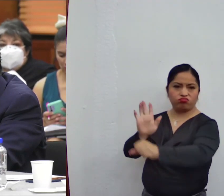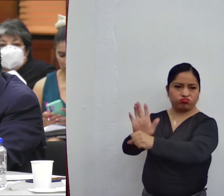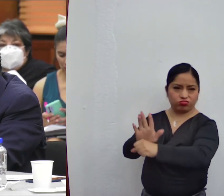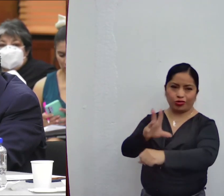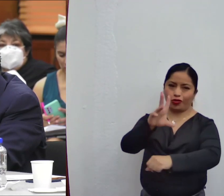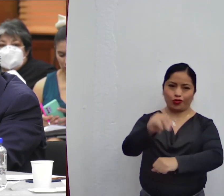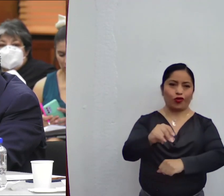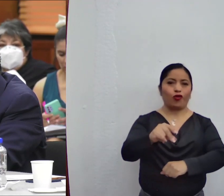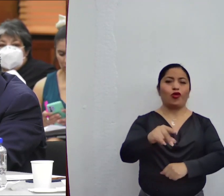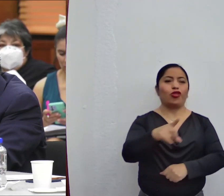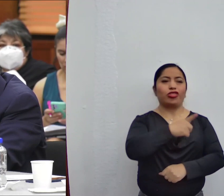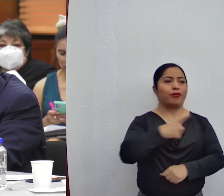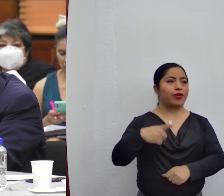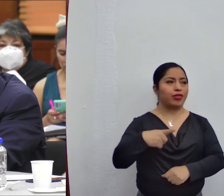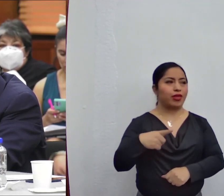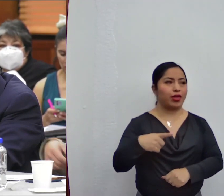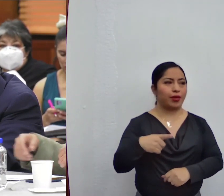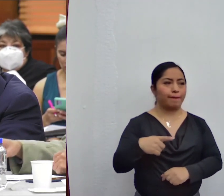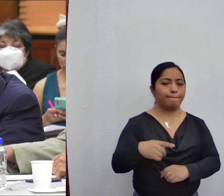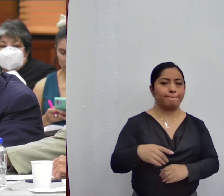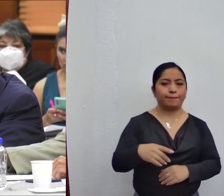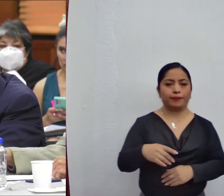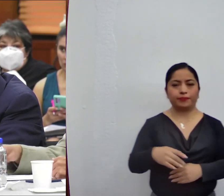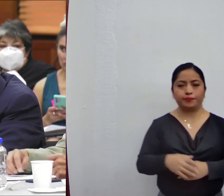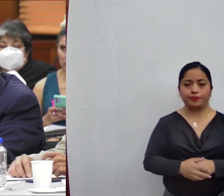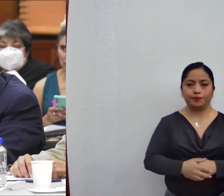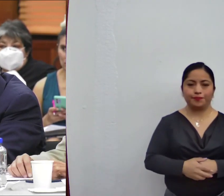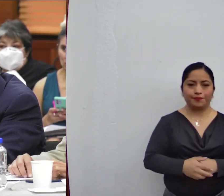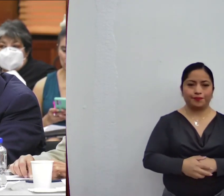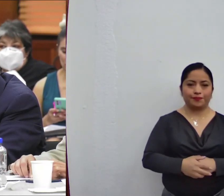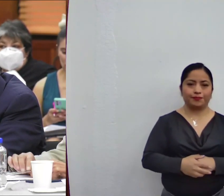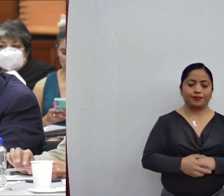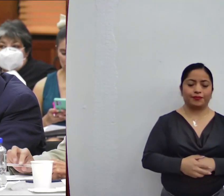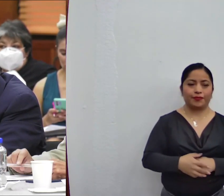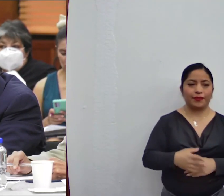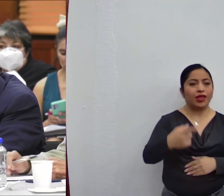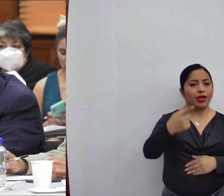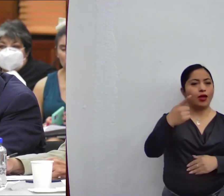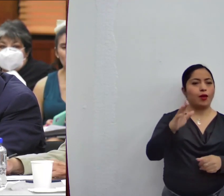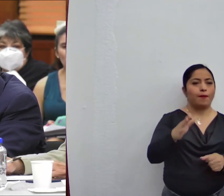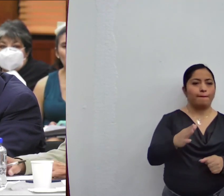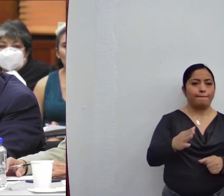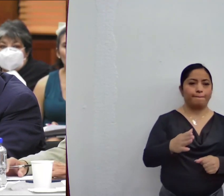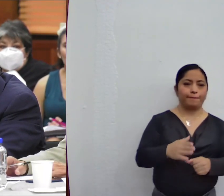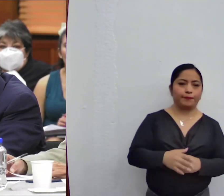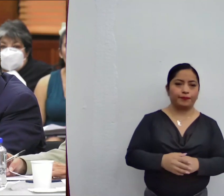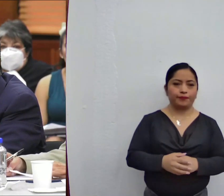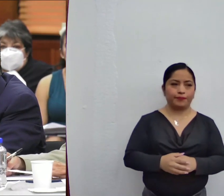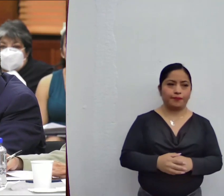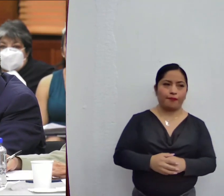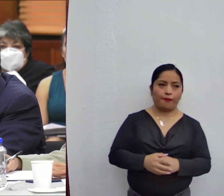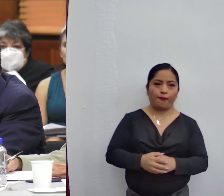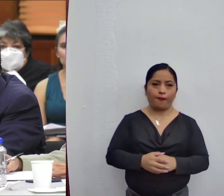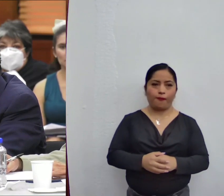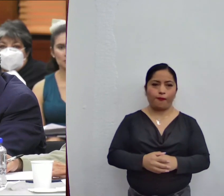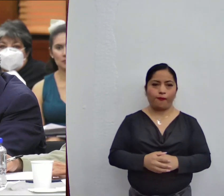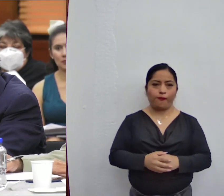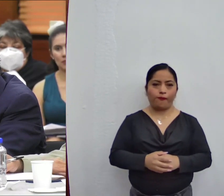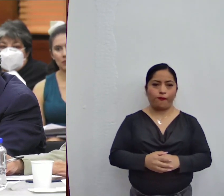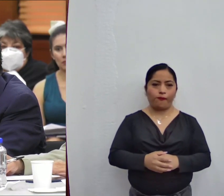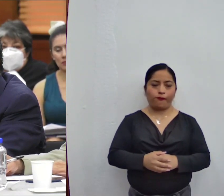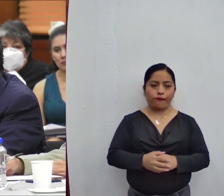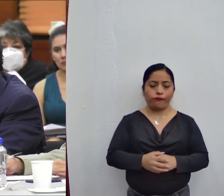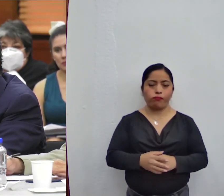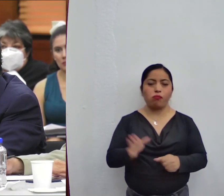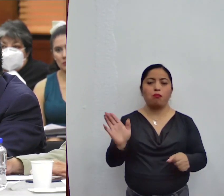discapacidad. Yo creo que la medicina preventiva está plenamente certificada. está plenamente calificada, inclusive es un